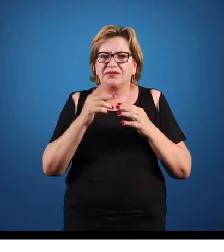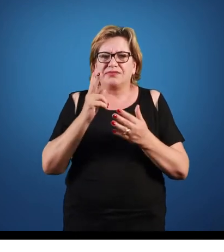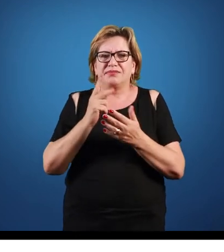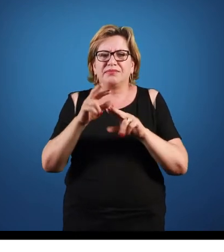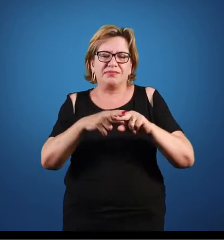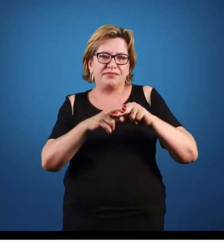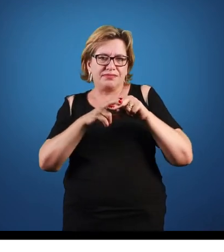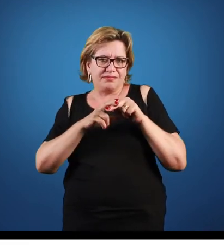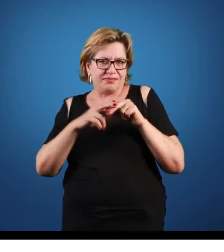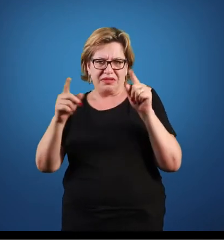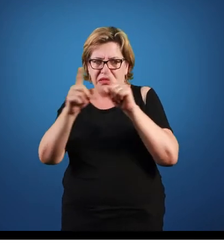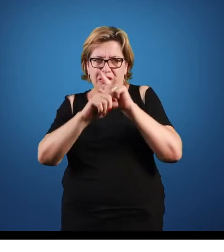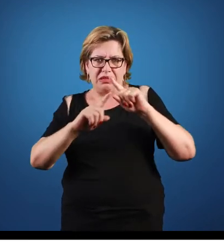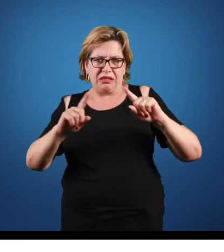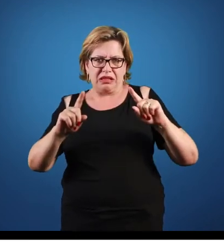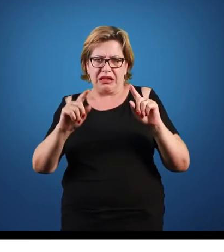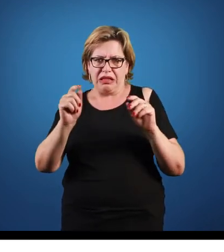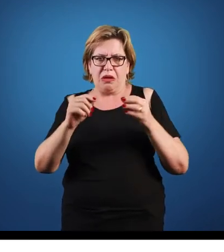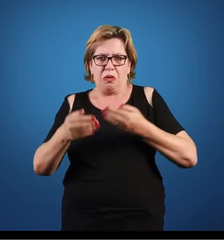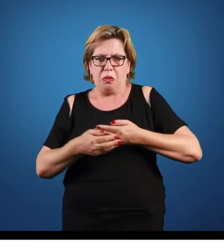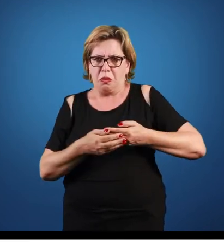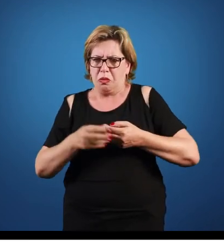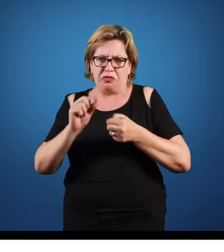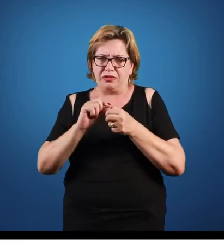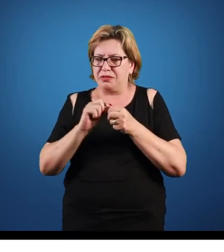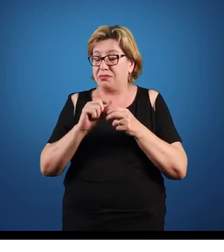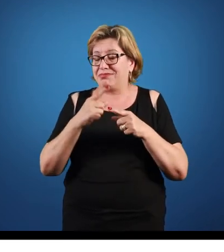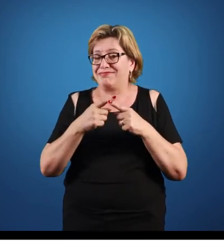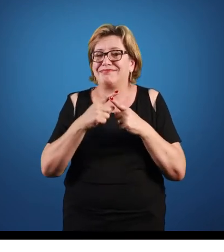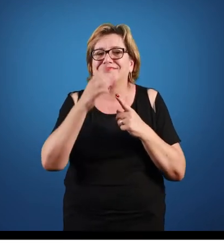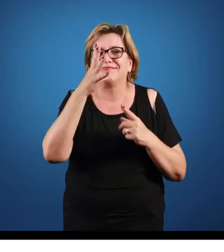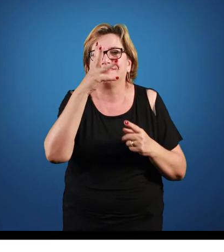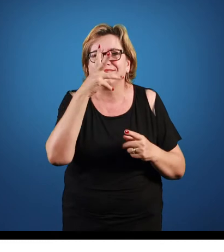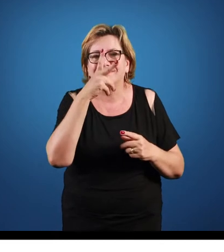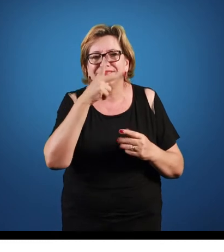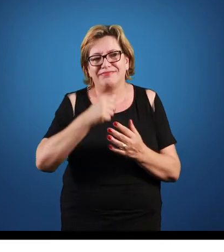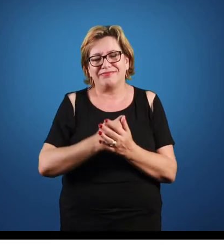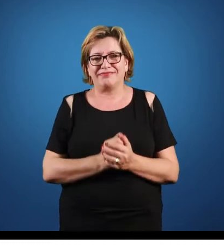demorar porque a gente não está sugerindo fazer o boneco agora modo de